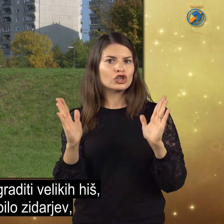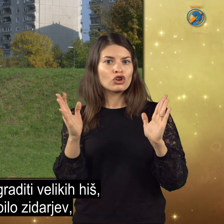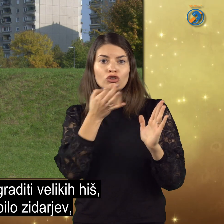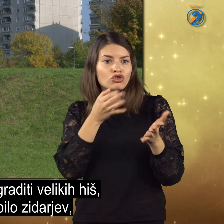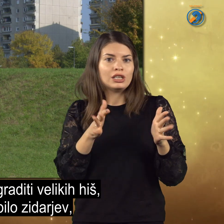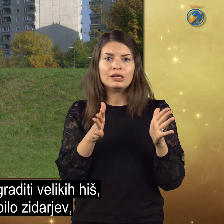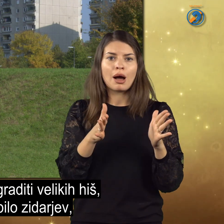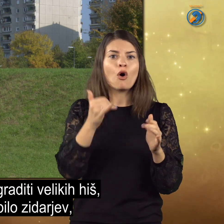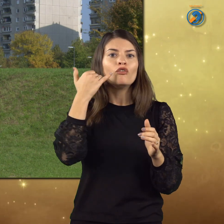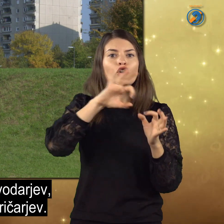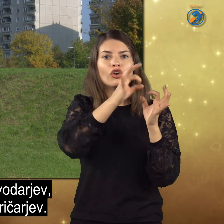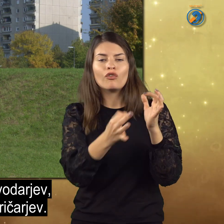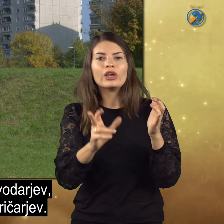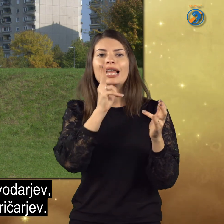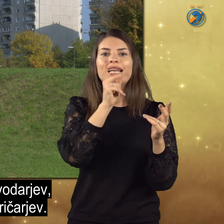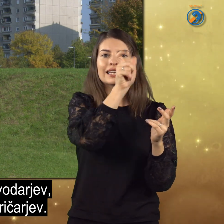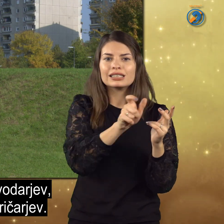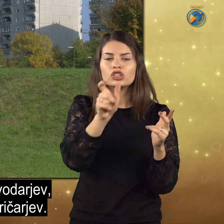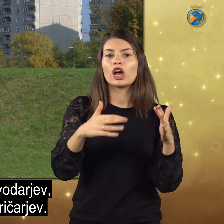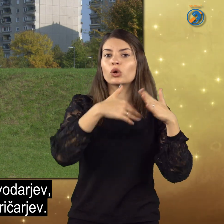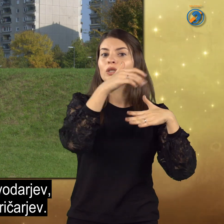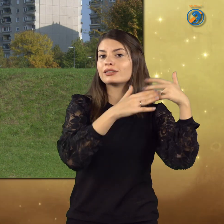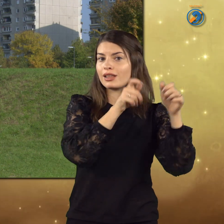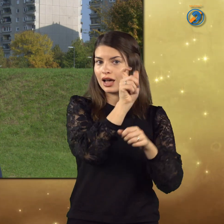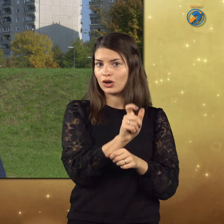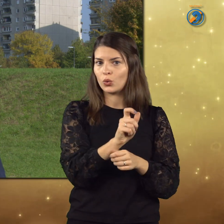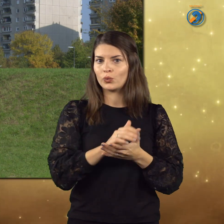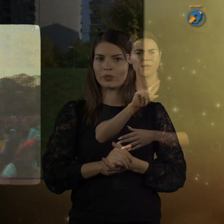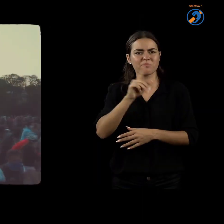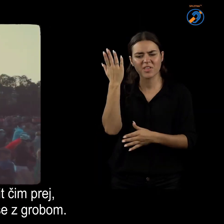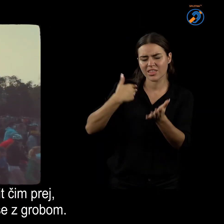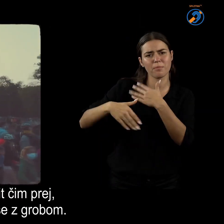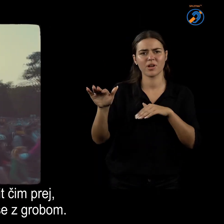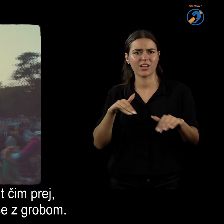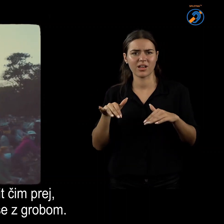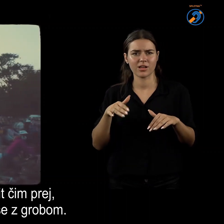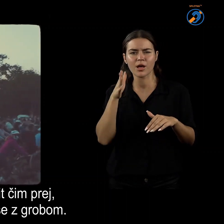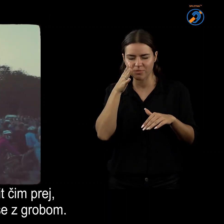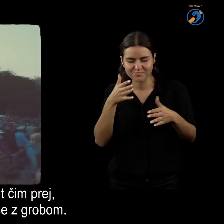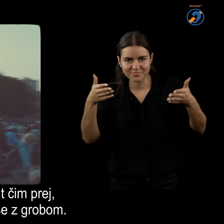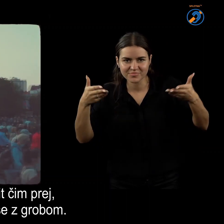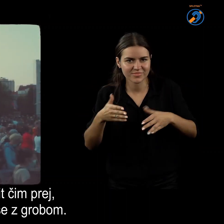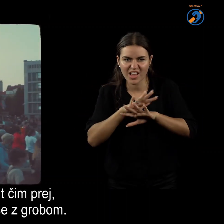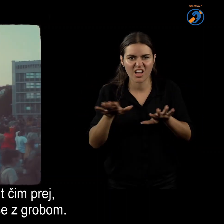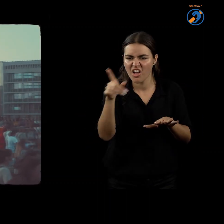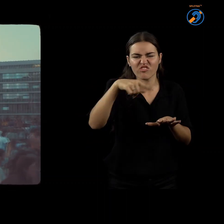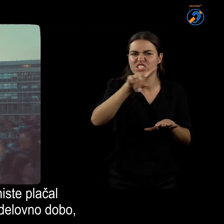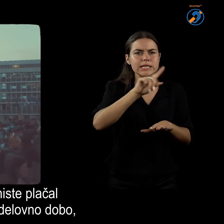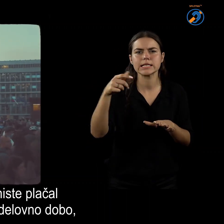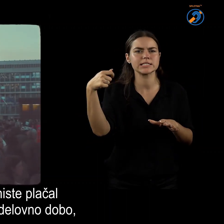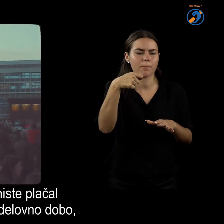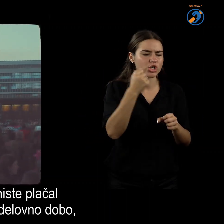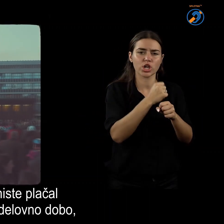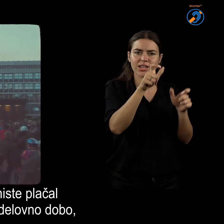hiš, če ne bi bilo zidarjev, vodovodarjev, električarjev. Pa nej, čim prej, srečate se z grobom. Vsi,